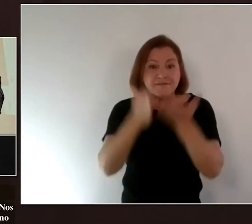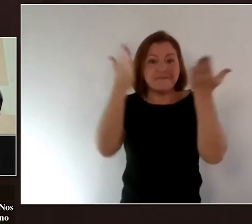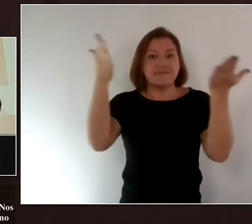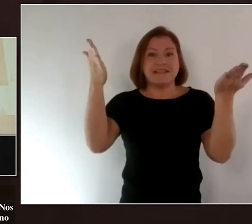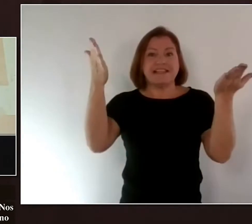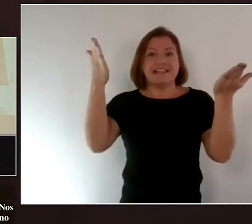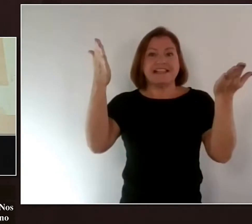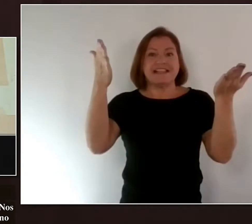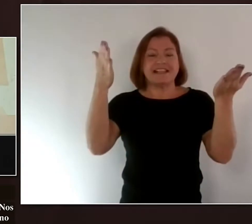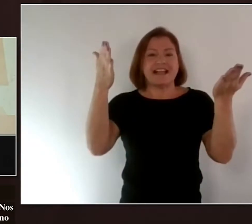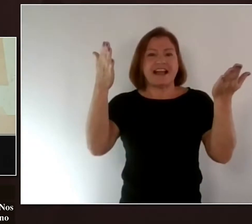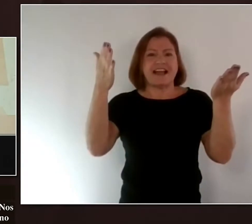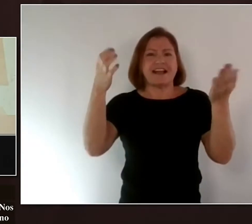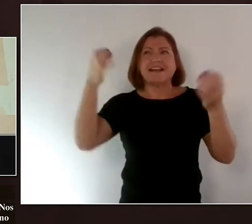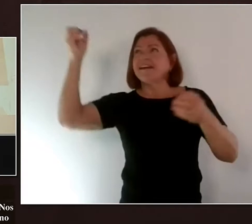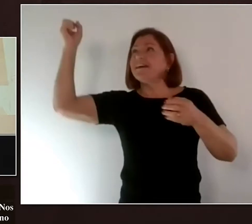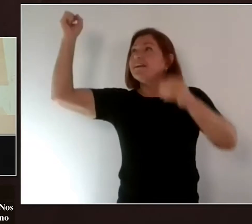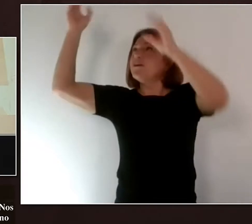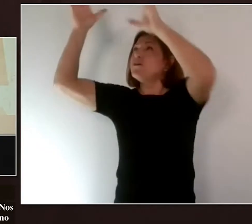do céu,